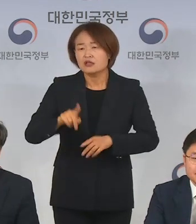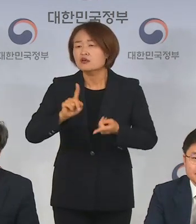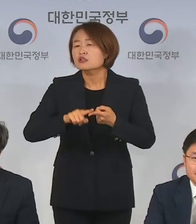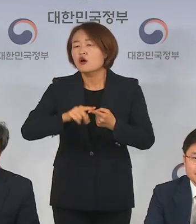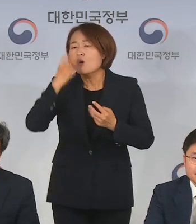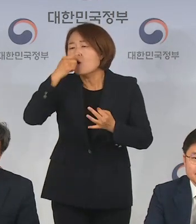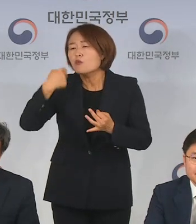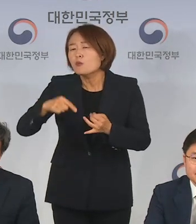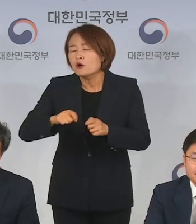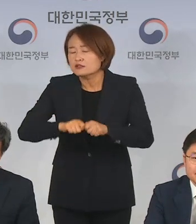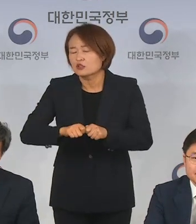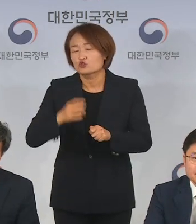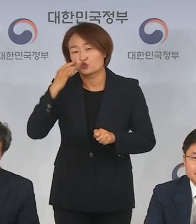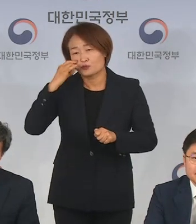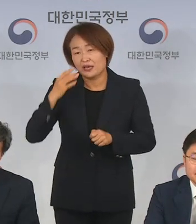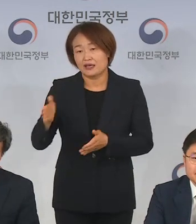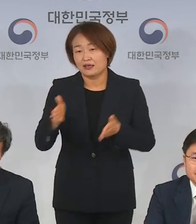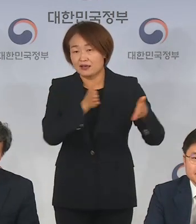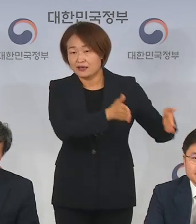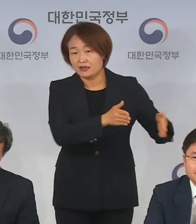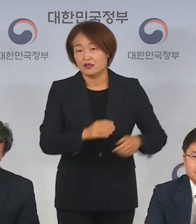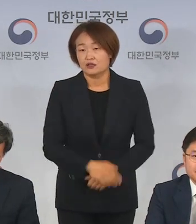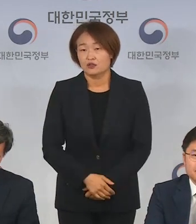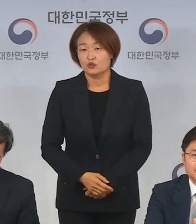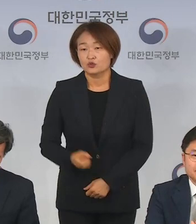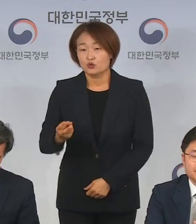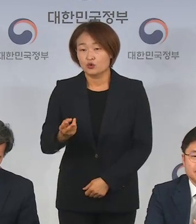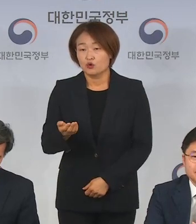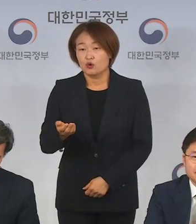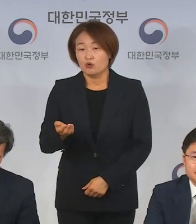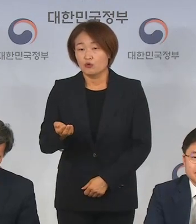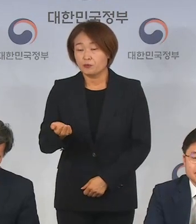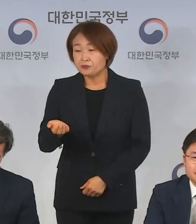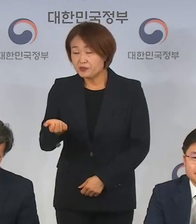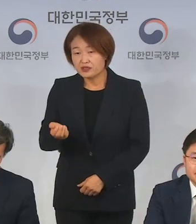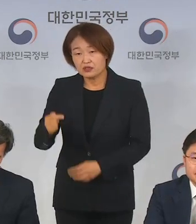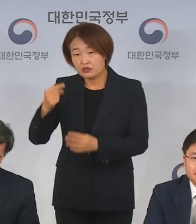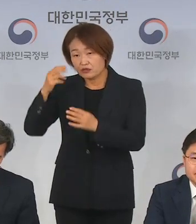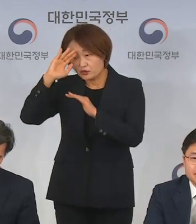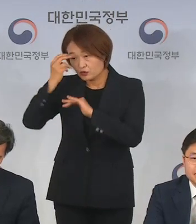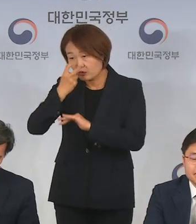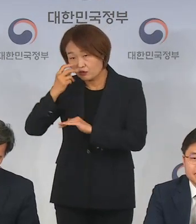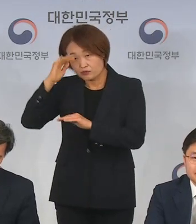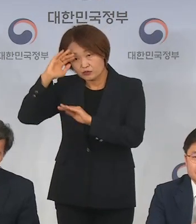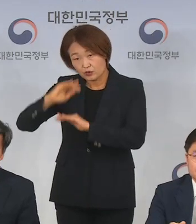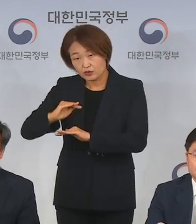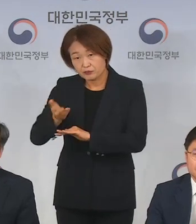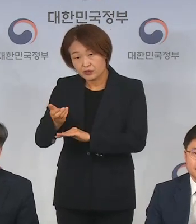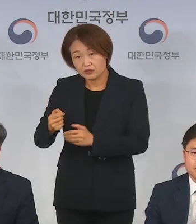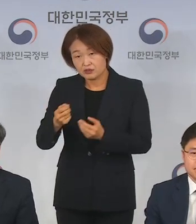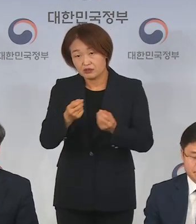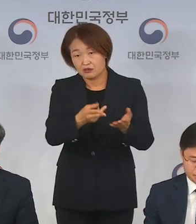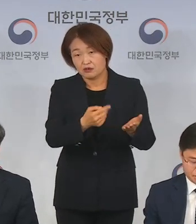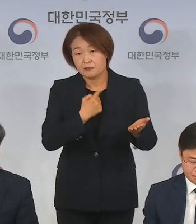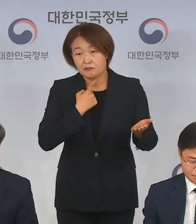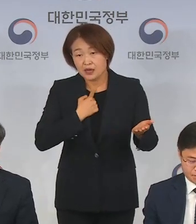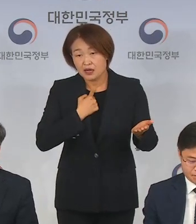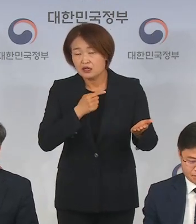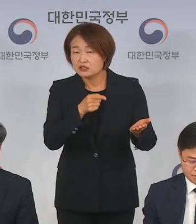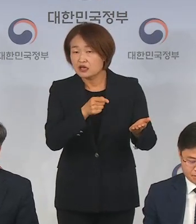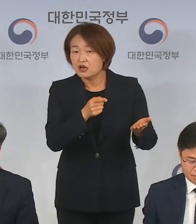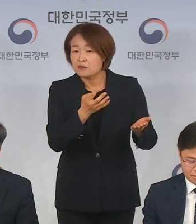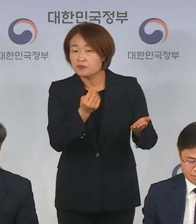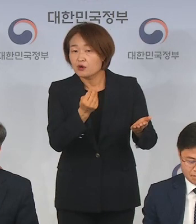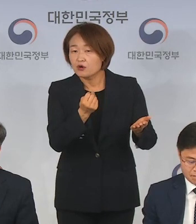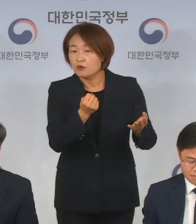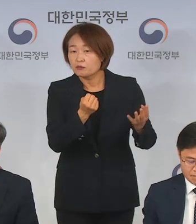궁금하고요. 그 맥시멈 리스트를 사전에 전달했다고 들었는데 뭐 이걸 비율로 따지면 한 몇 퍼센트